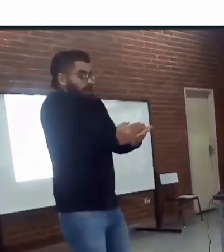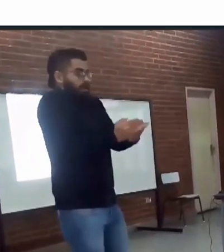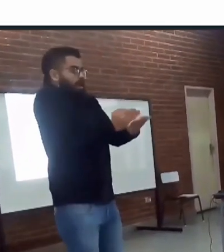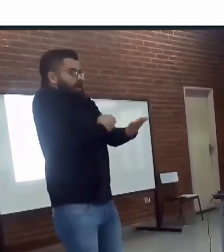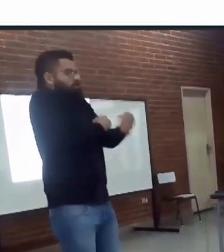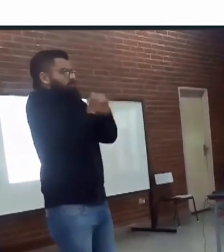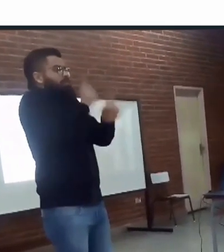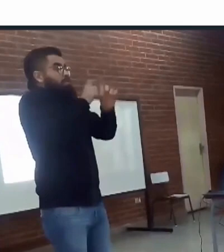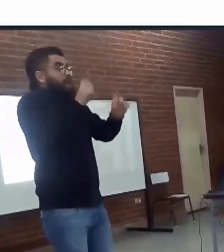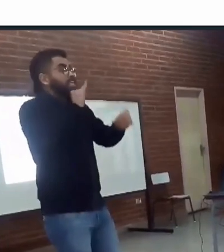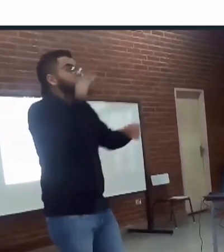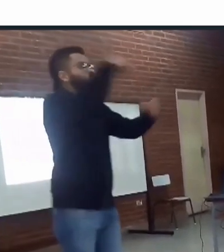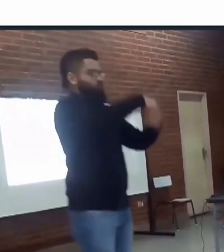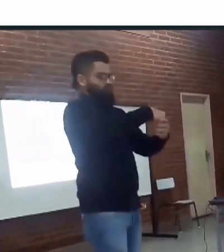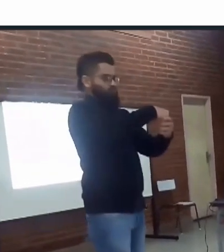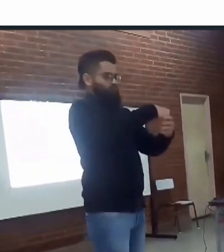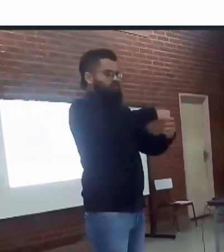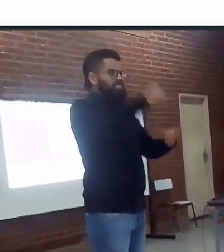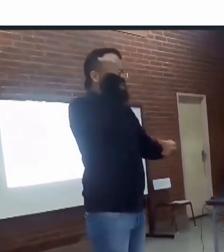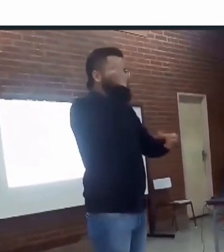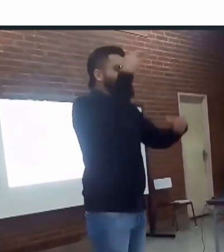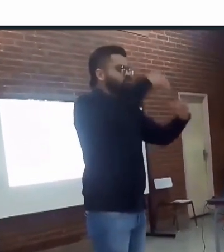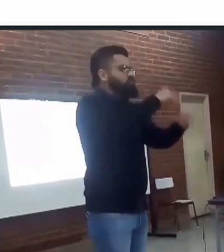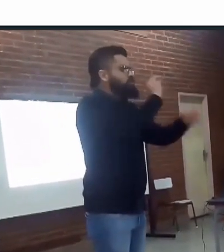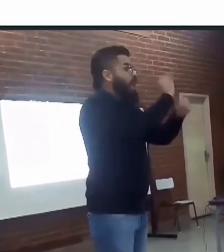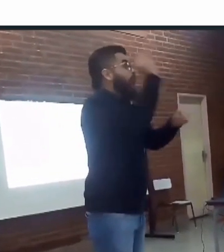directora, entonces ellos me pusieron una